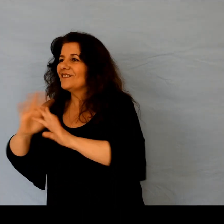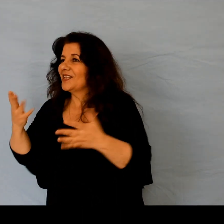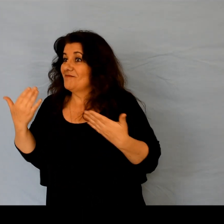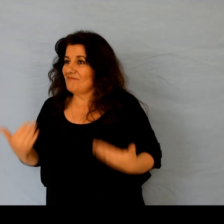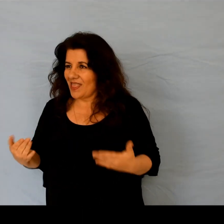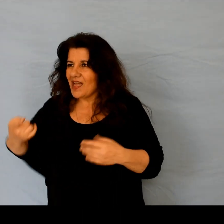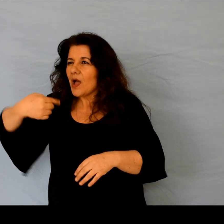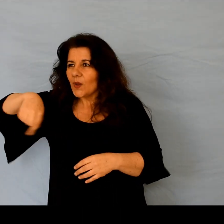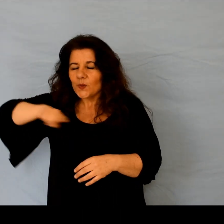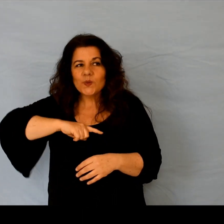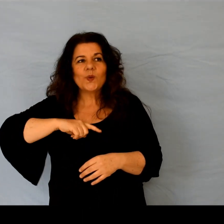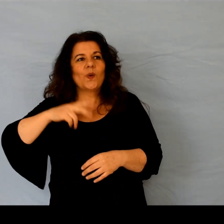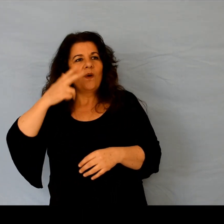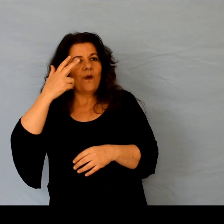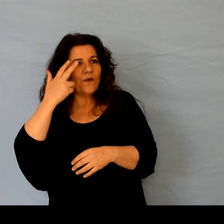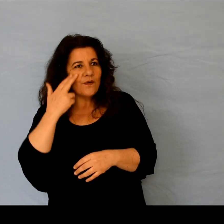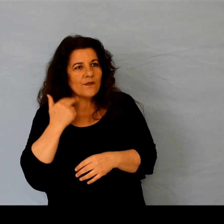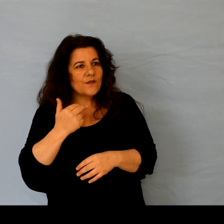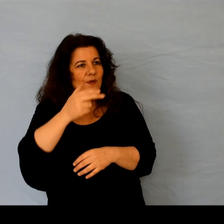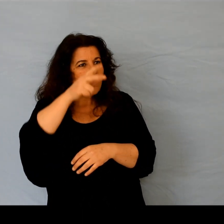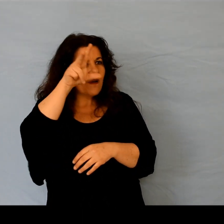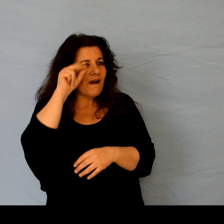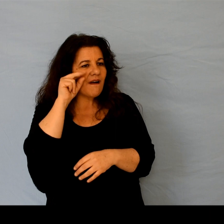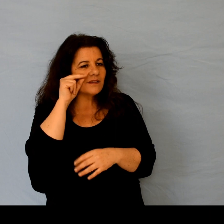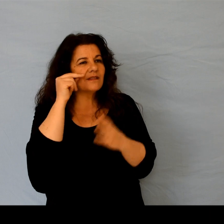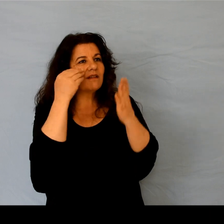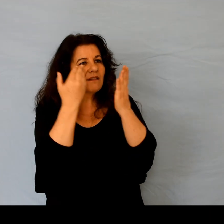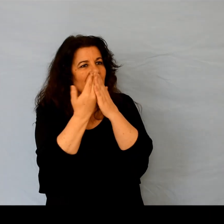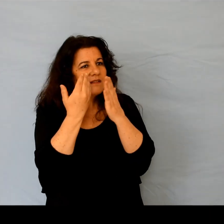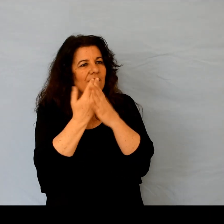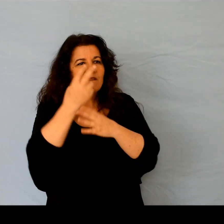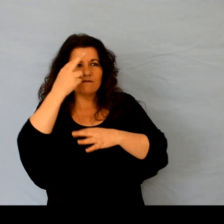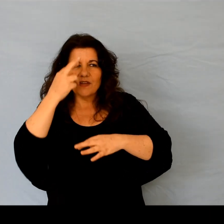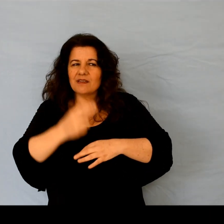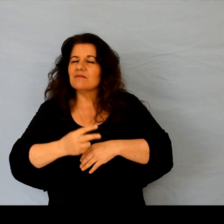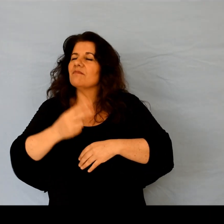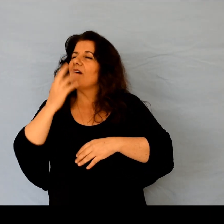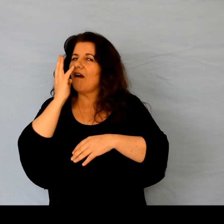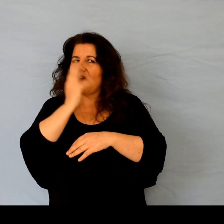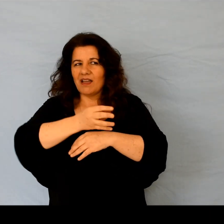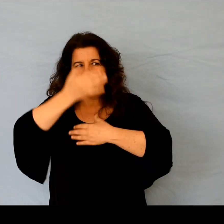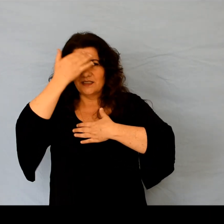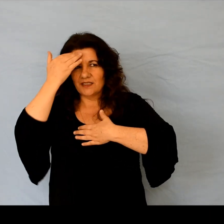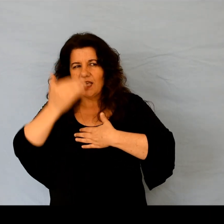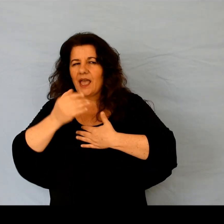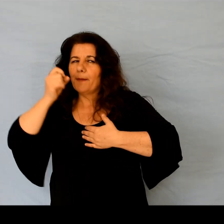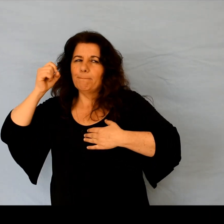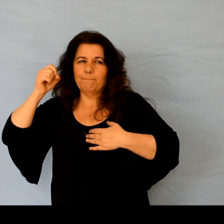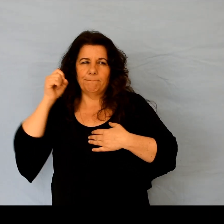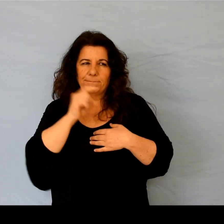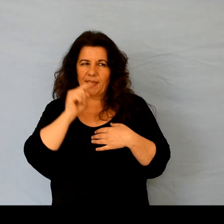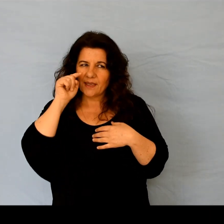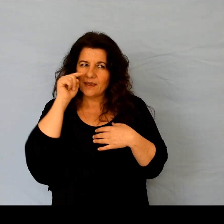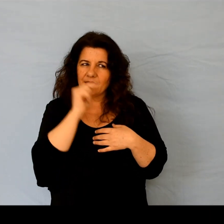Nous-mêmes, nous l'avons entendu, et nous savons que c'est vraiment lui, le Sauveur du monde. »